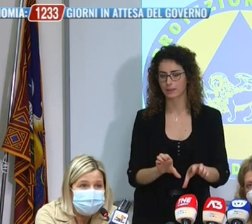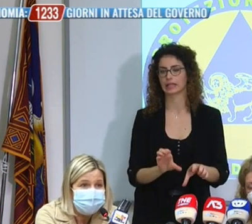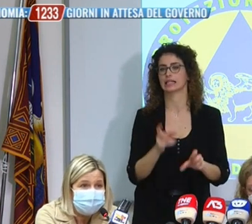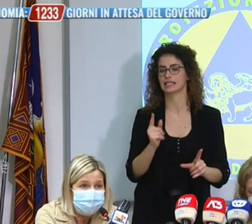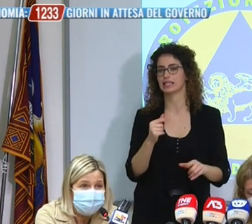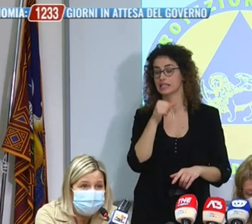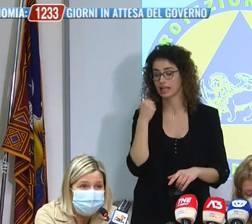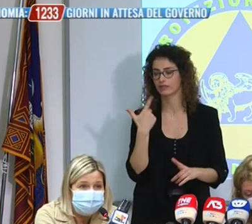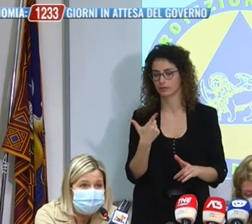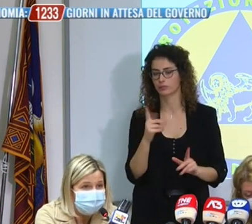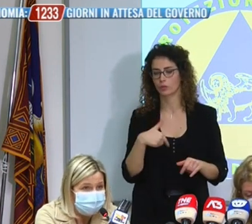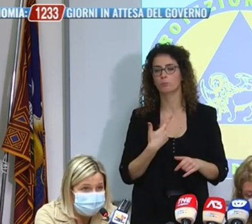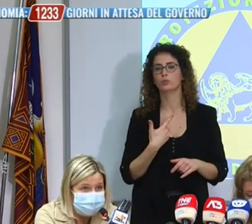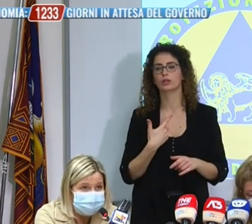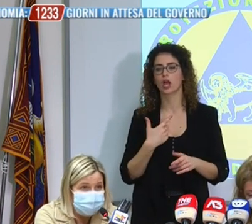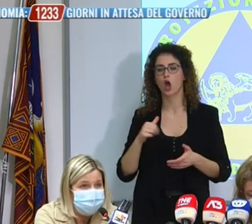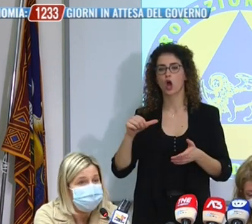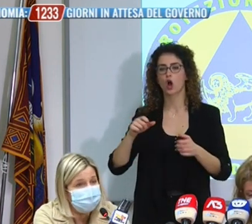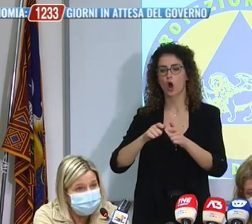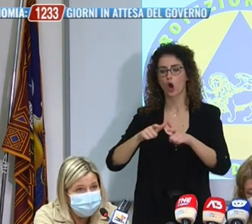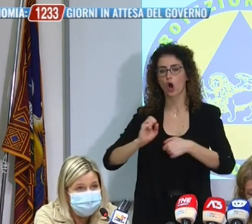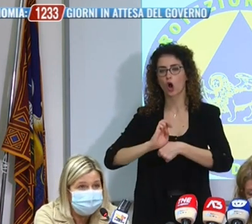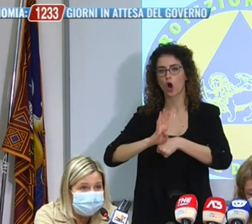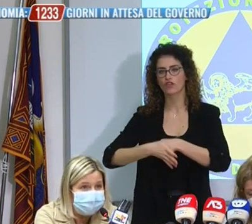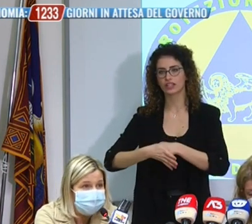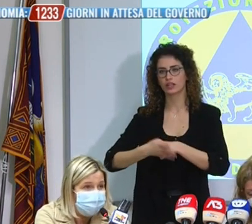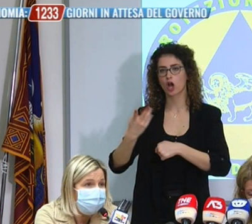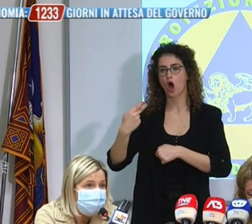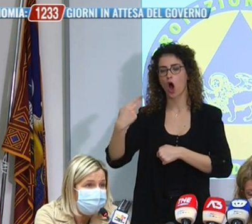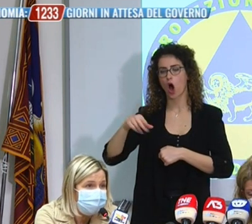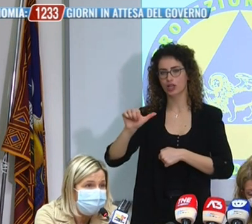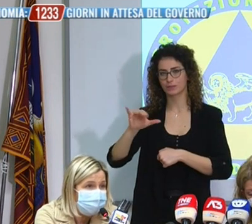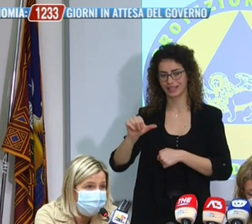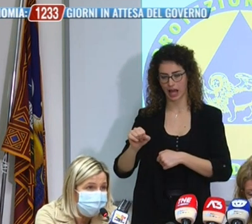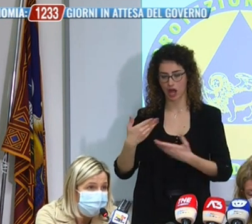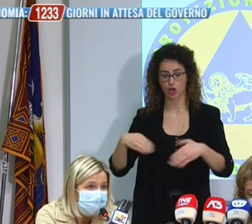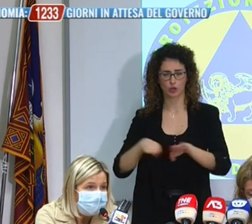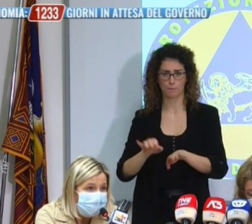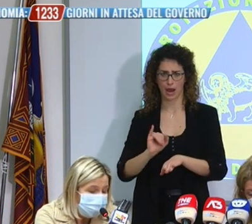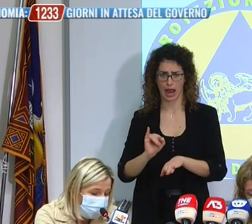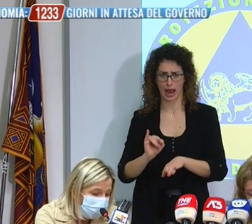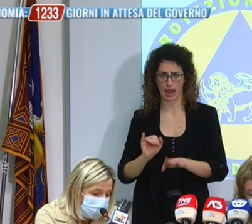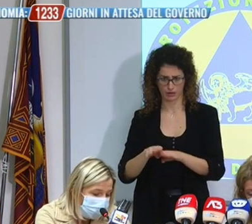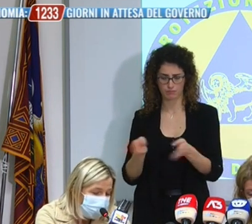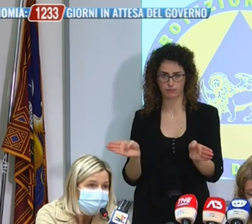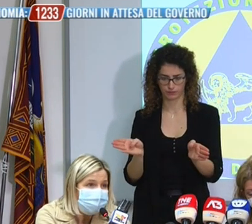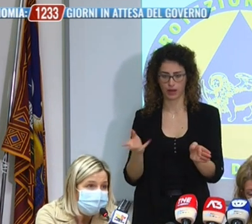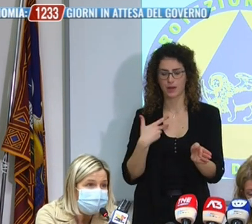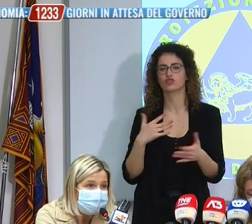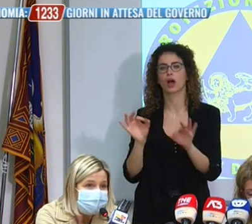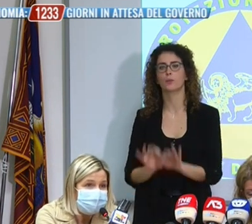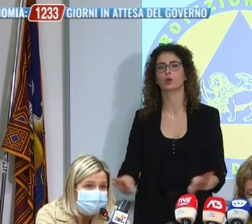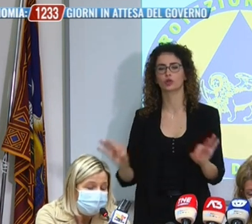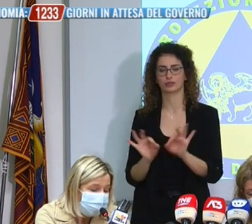stati dismessi, dei Covid hospital che non sono mai stati chiusi, qualcuno sì in parte, però insomma al fatto che sono comunque pronti